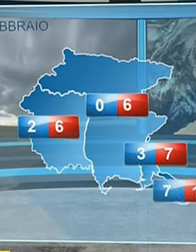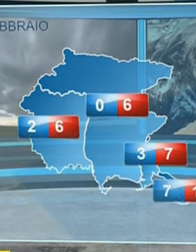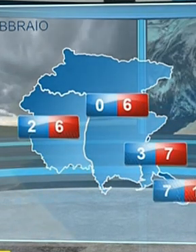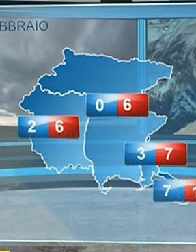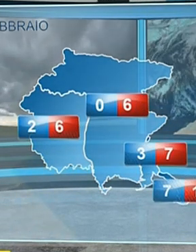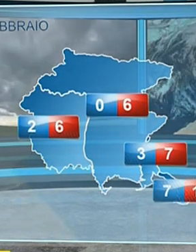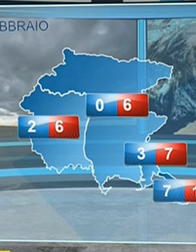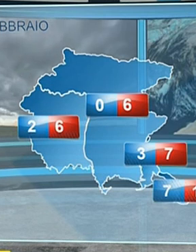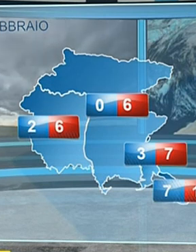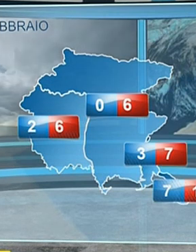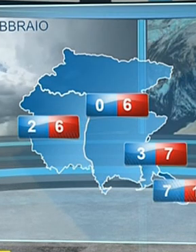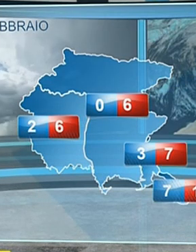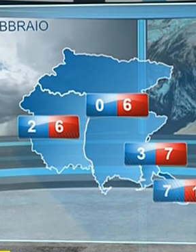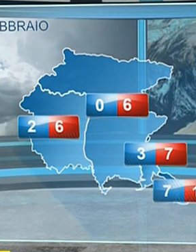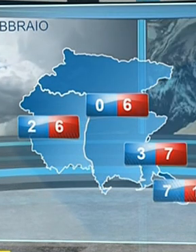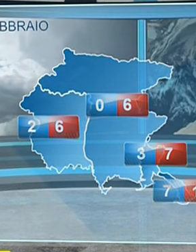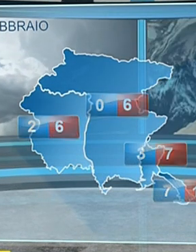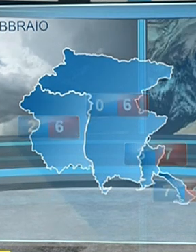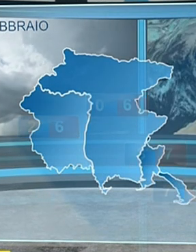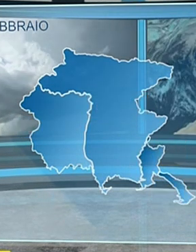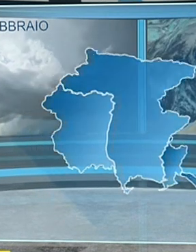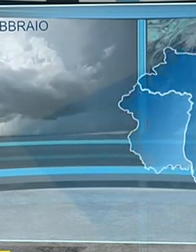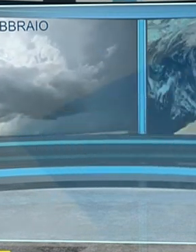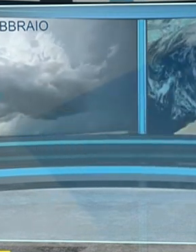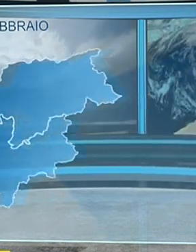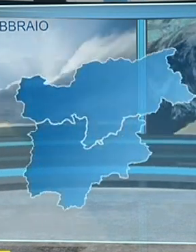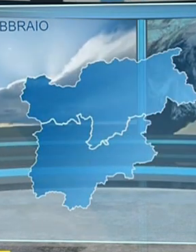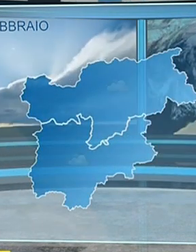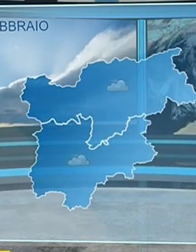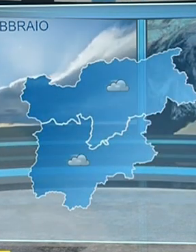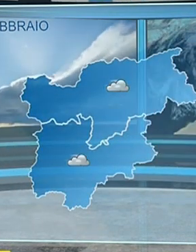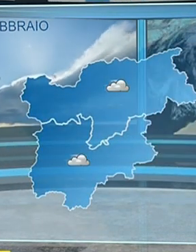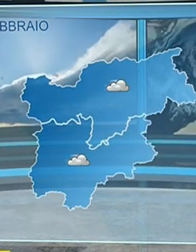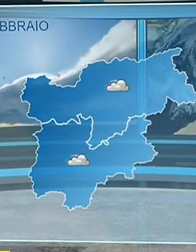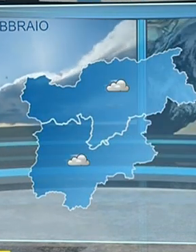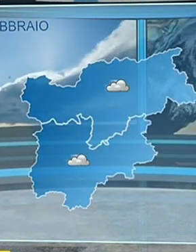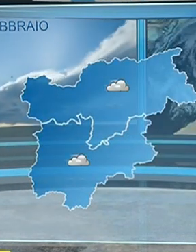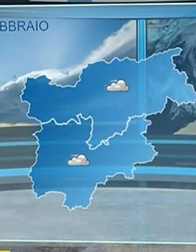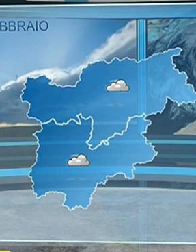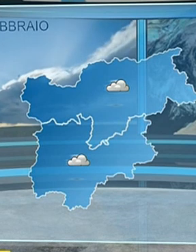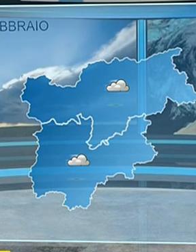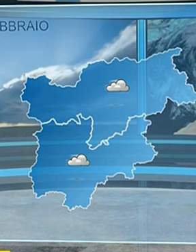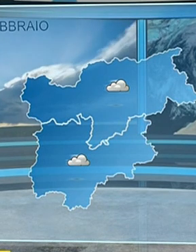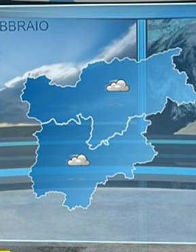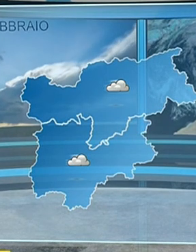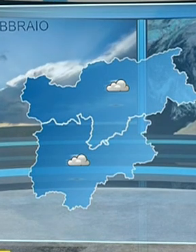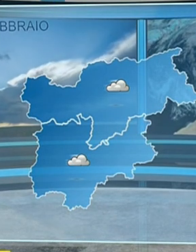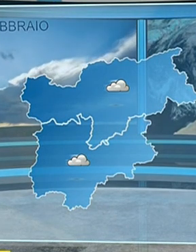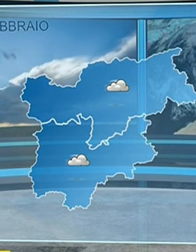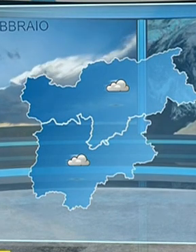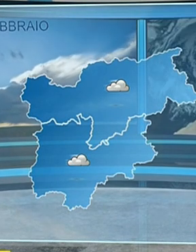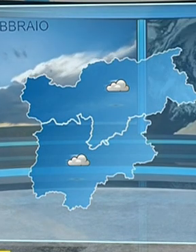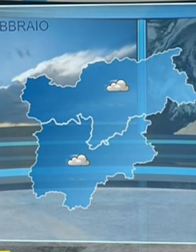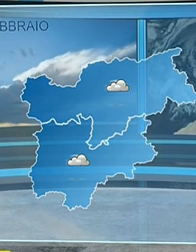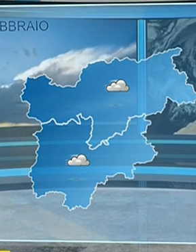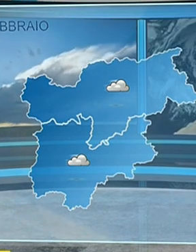sui 6-10 gradi. Ci spostiamo infine sul Trentino Alto Adige, anche qui molte nubi dappertutto,